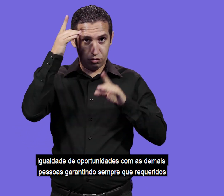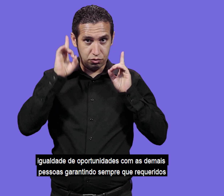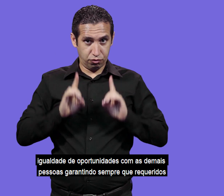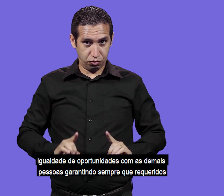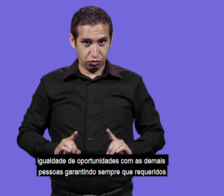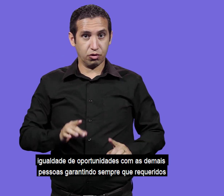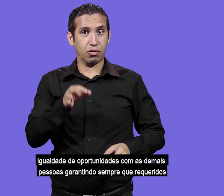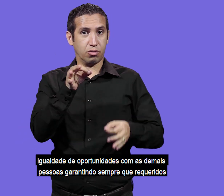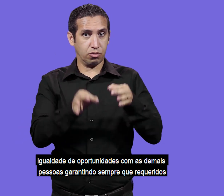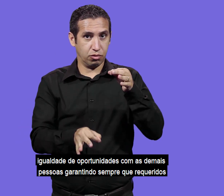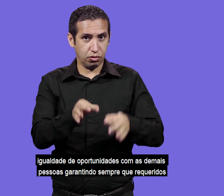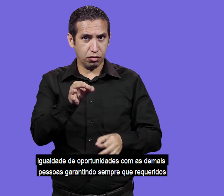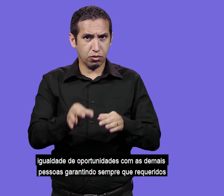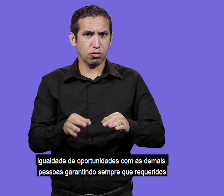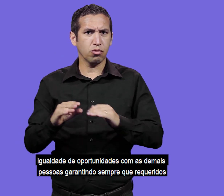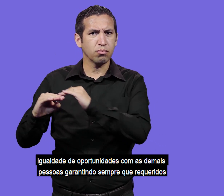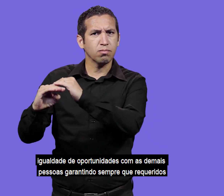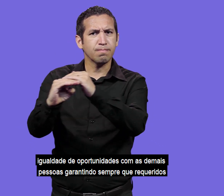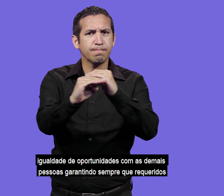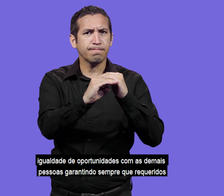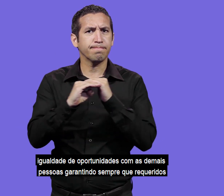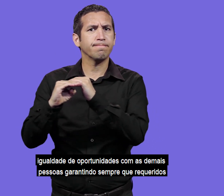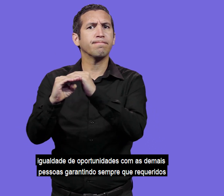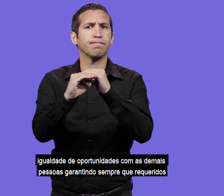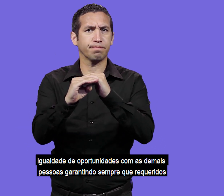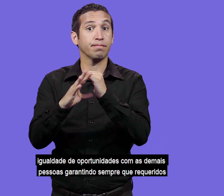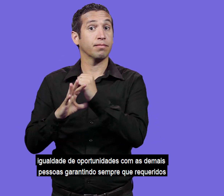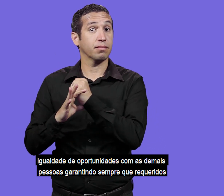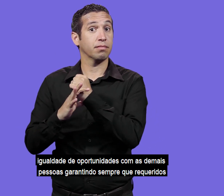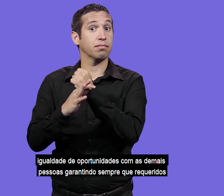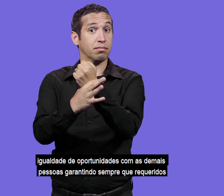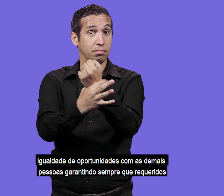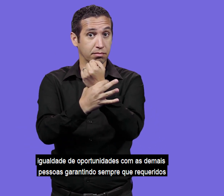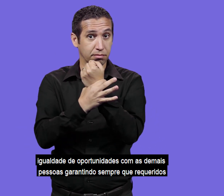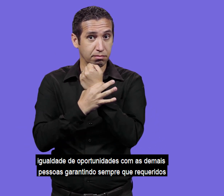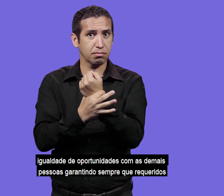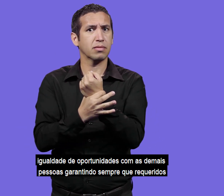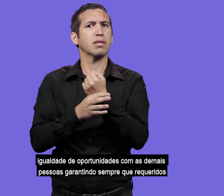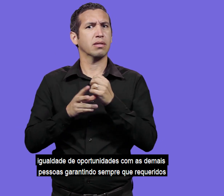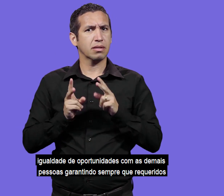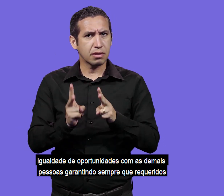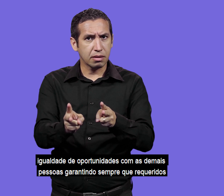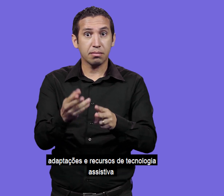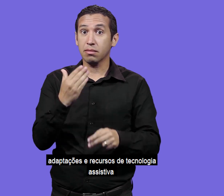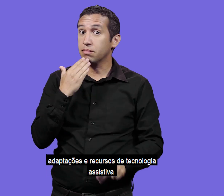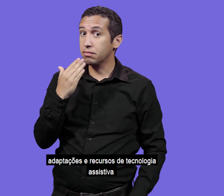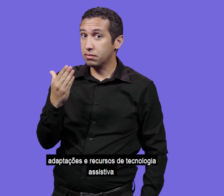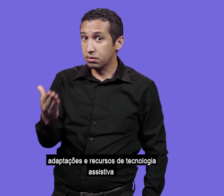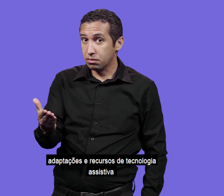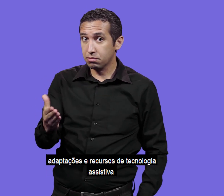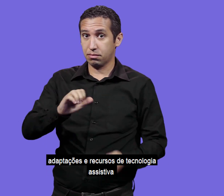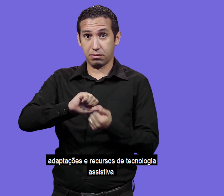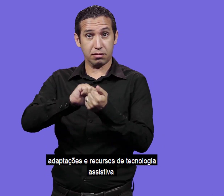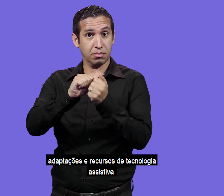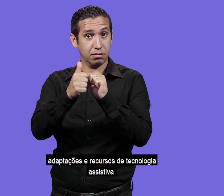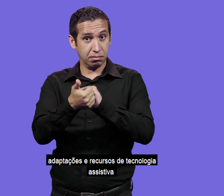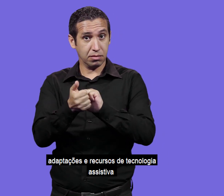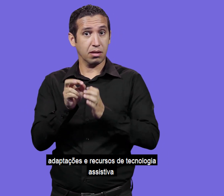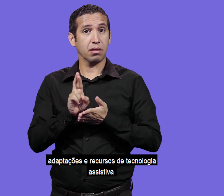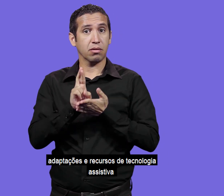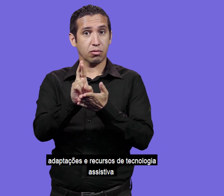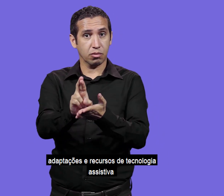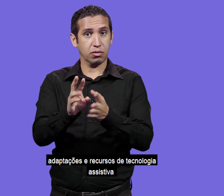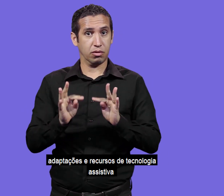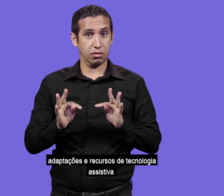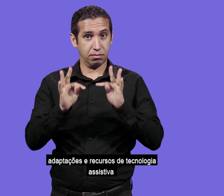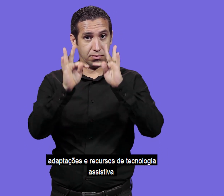em igualdade de oportunidades com as demais pessoas, garantindo, sempre que requeridos, adaptações e recursos